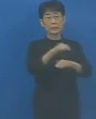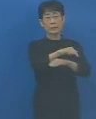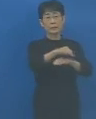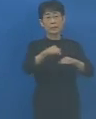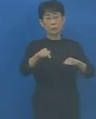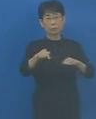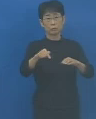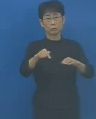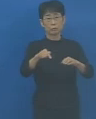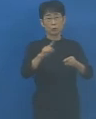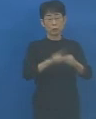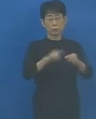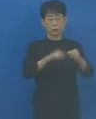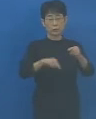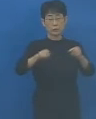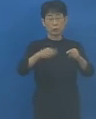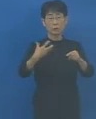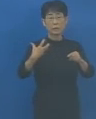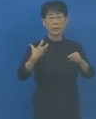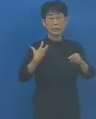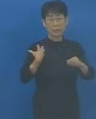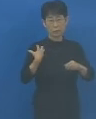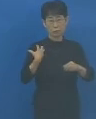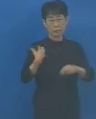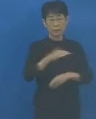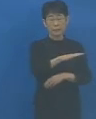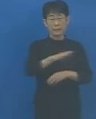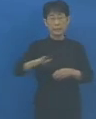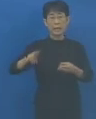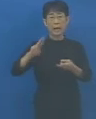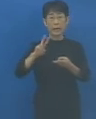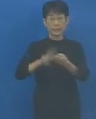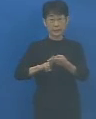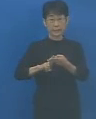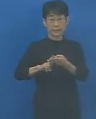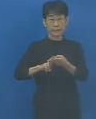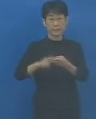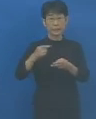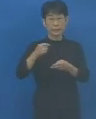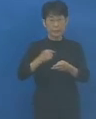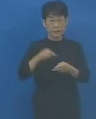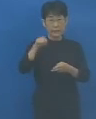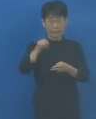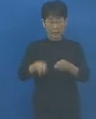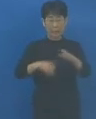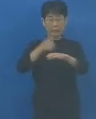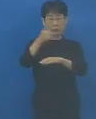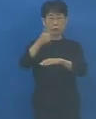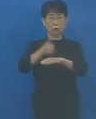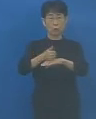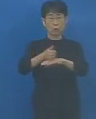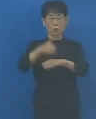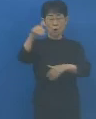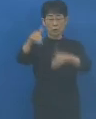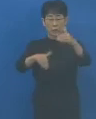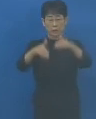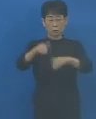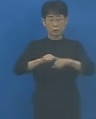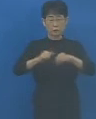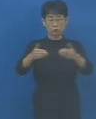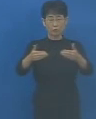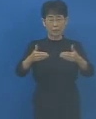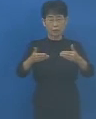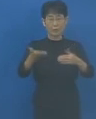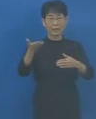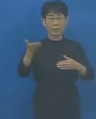枢を、担っている、平井の方で、会長選挙に出るべきではないか、推薦人を集め